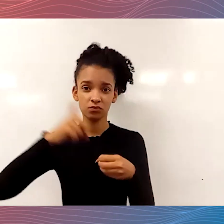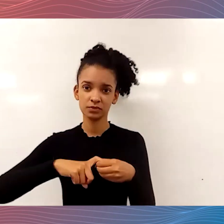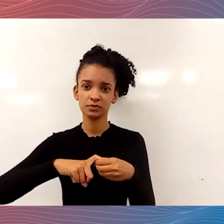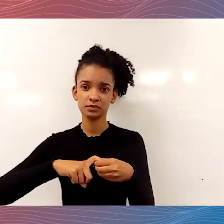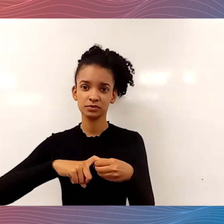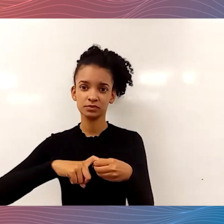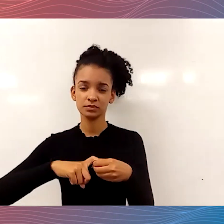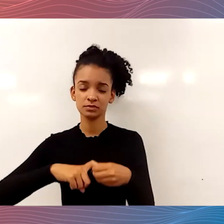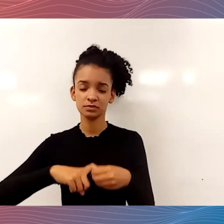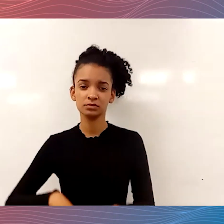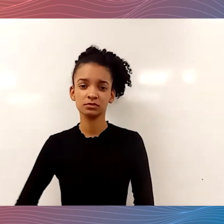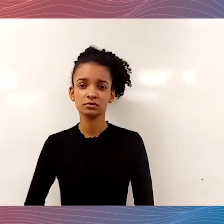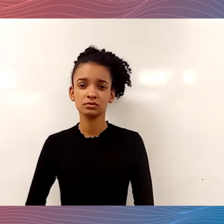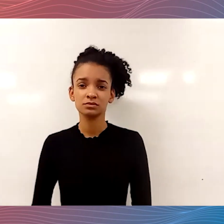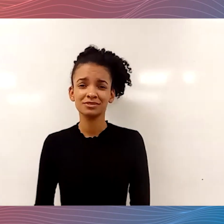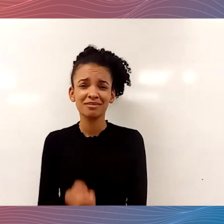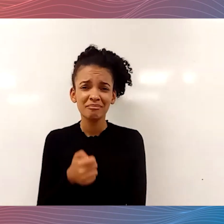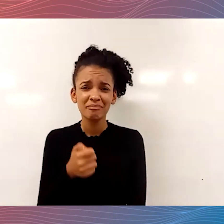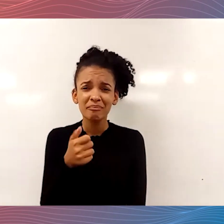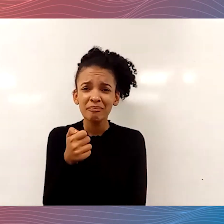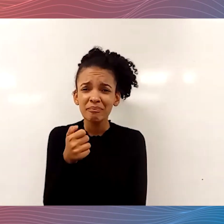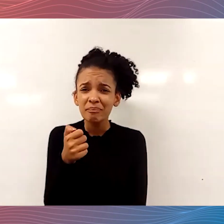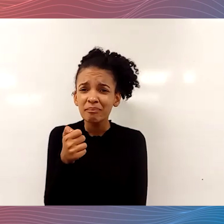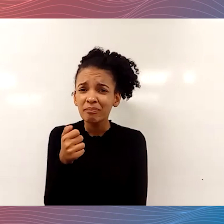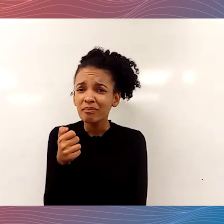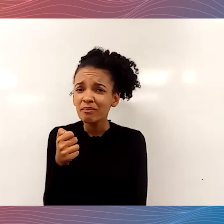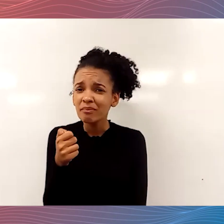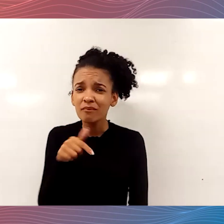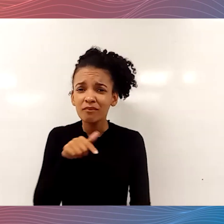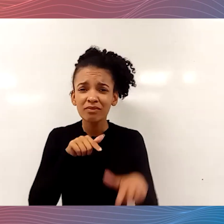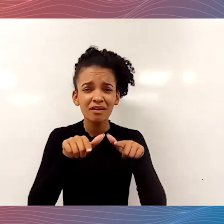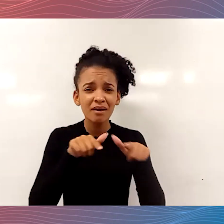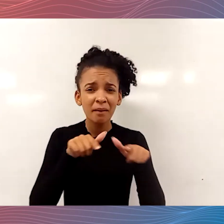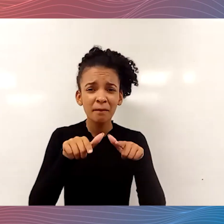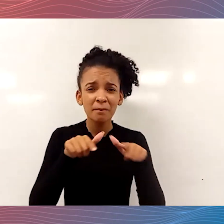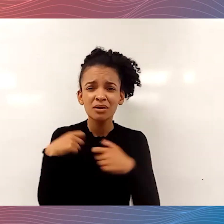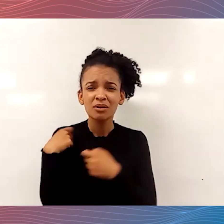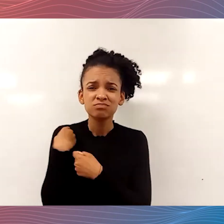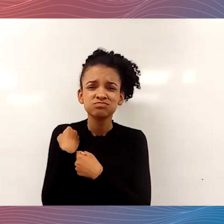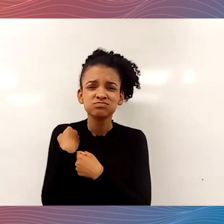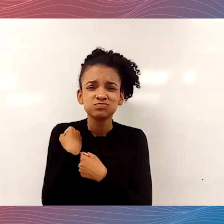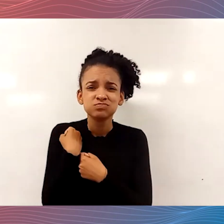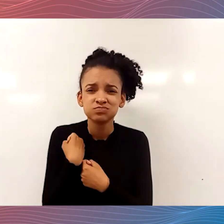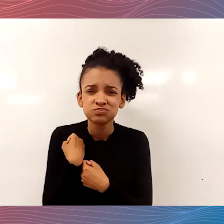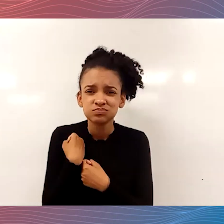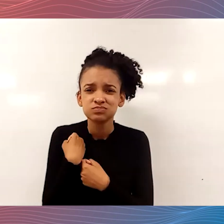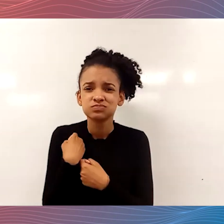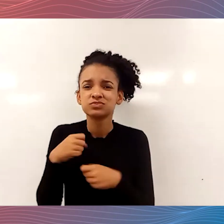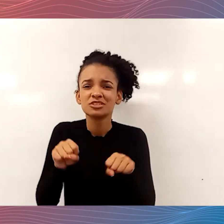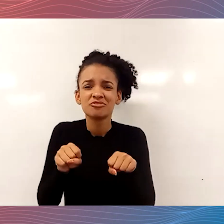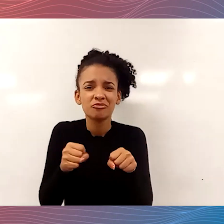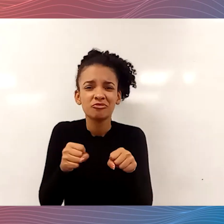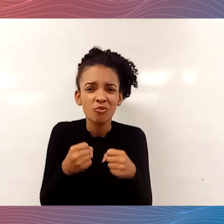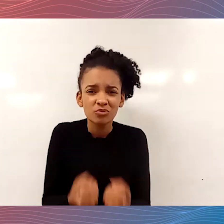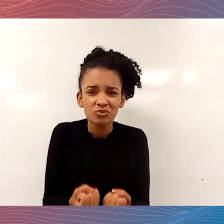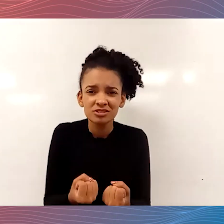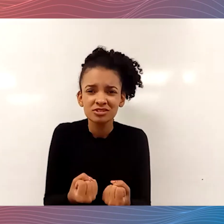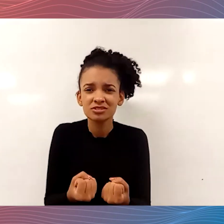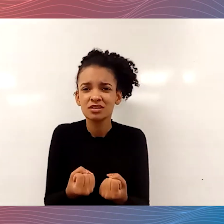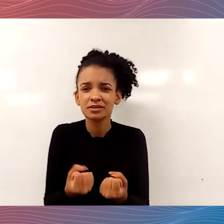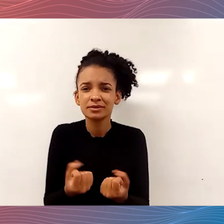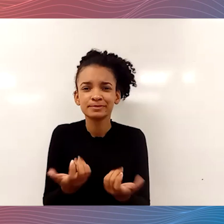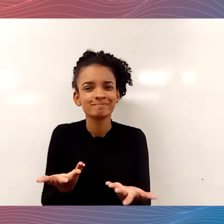Poucos trabalhando, carregando esse peso morto da massa grande, maioria, o senhor não vai voltar.